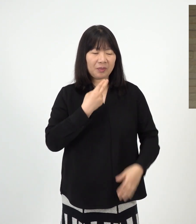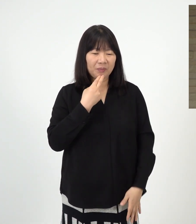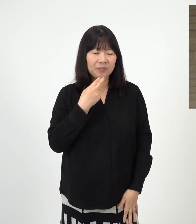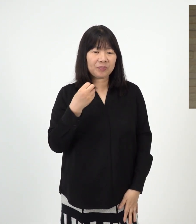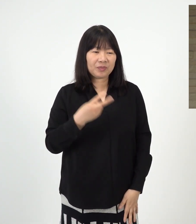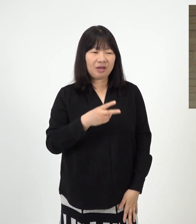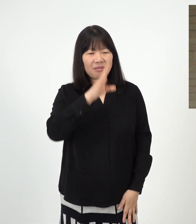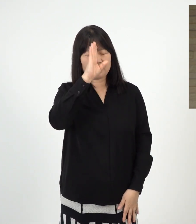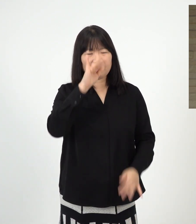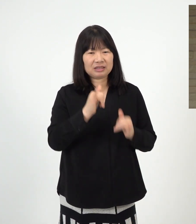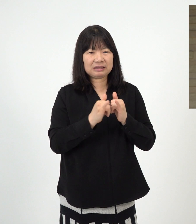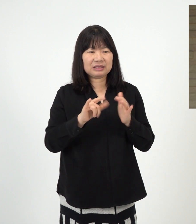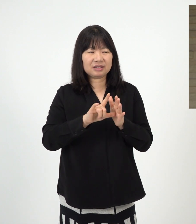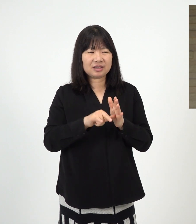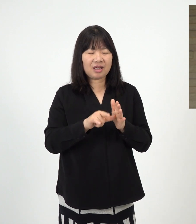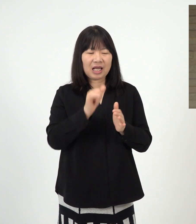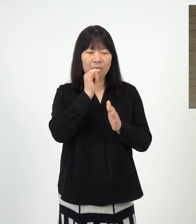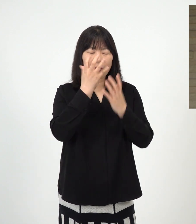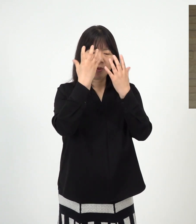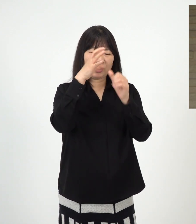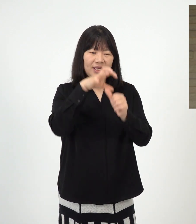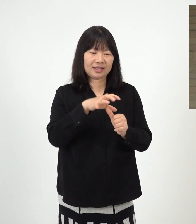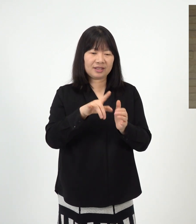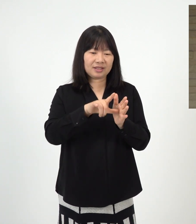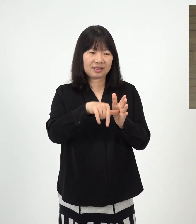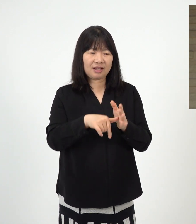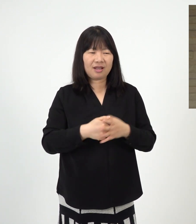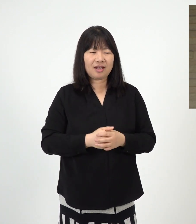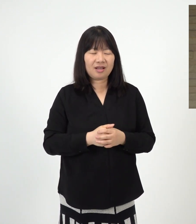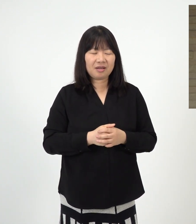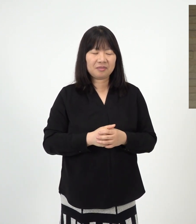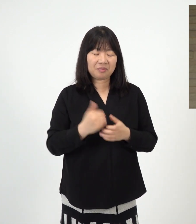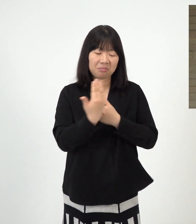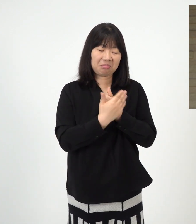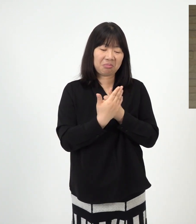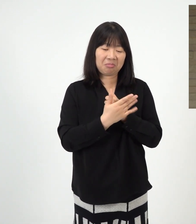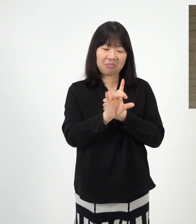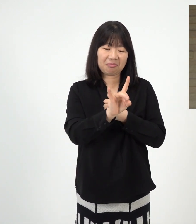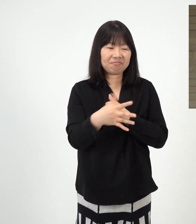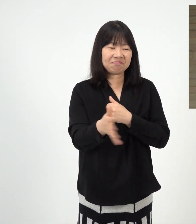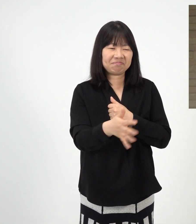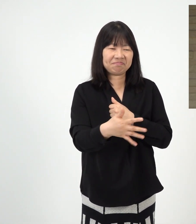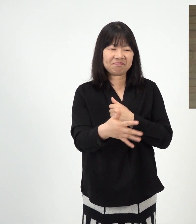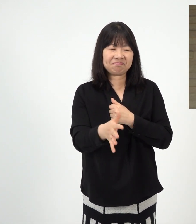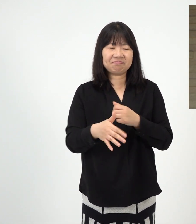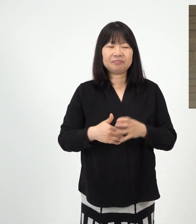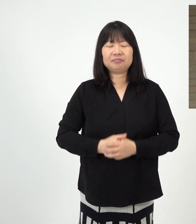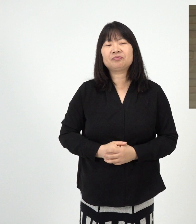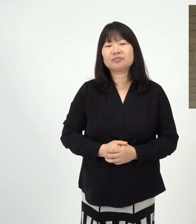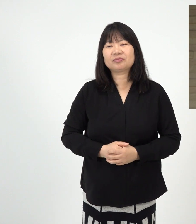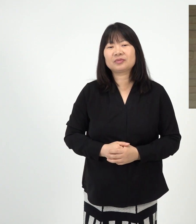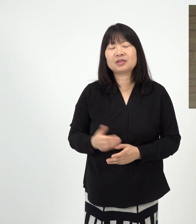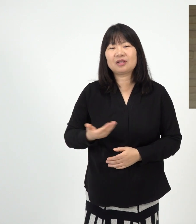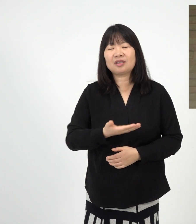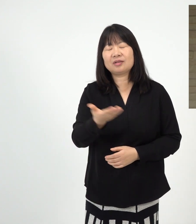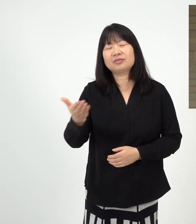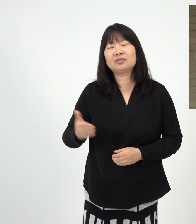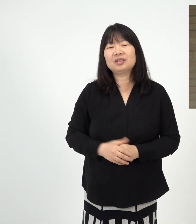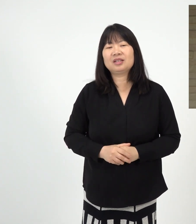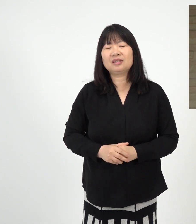아니하였고, 병들었을 때 옥에 갇혔을 때 돌아보지 아니하였느니라. 자, 여러분,